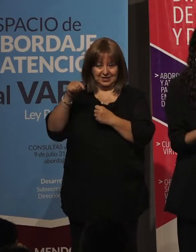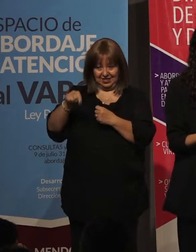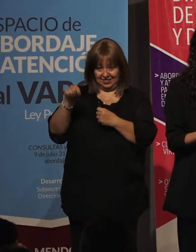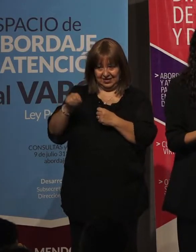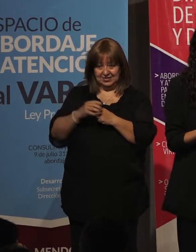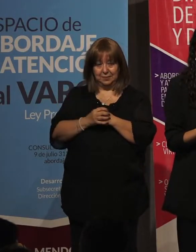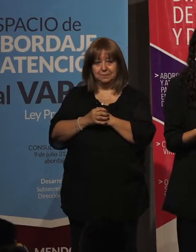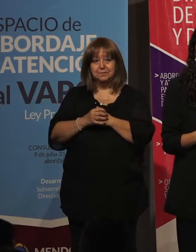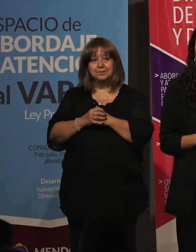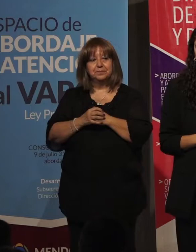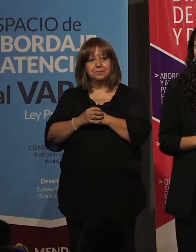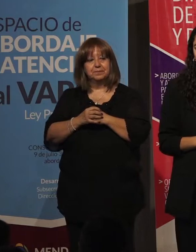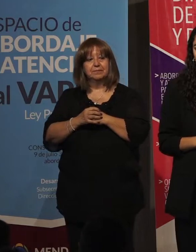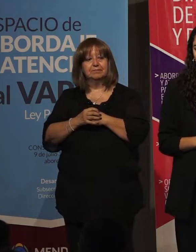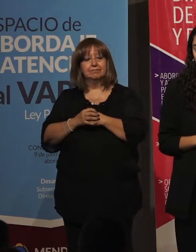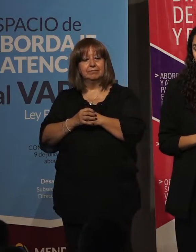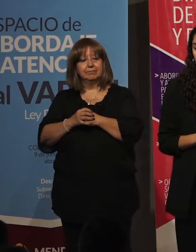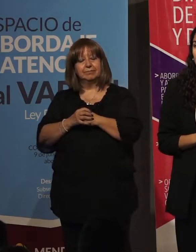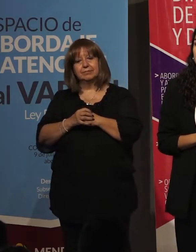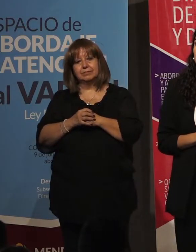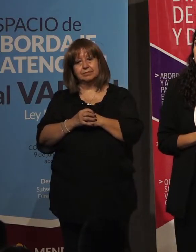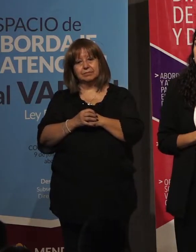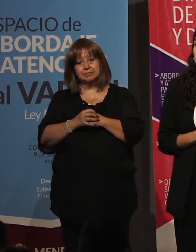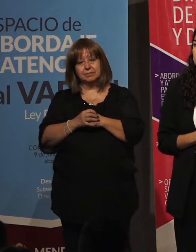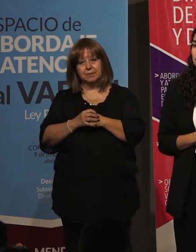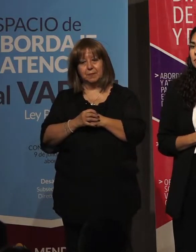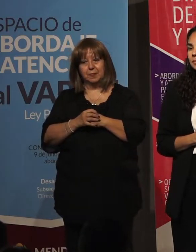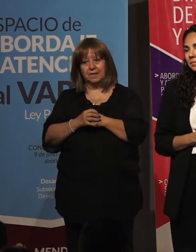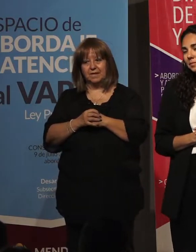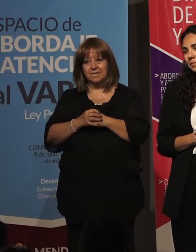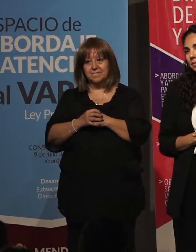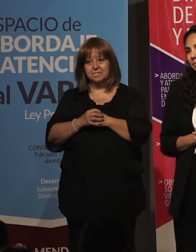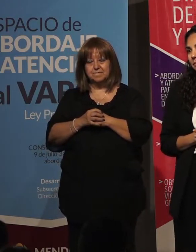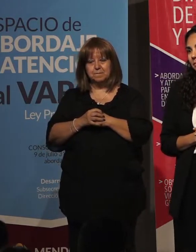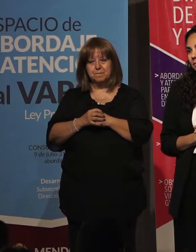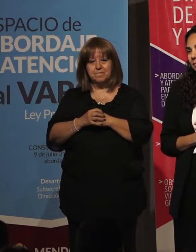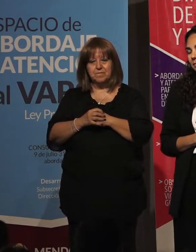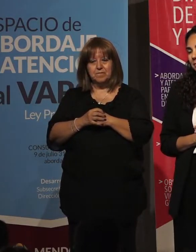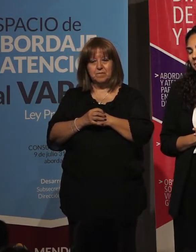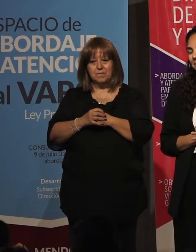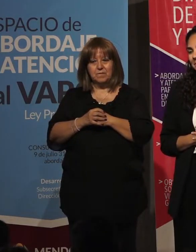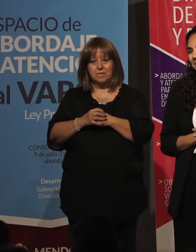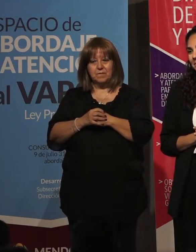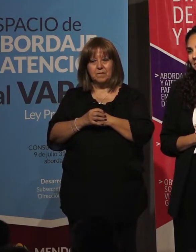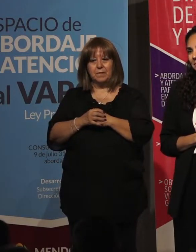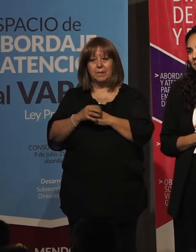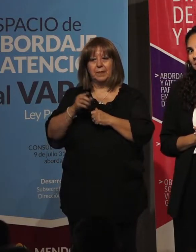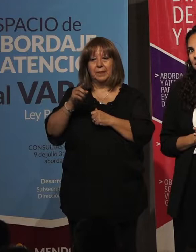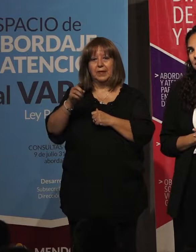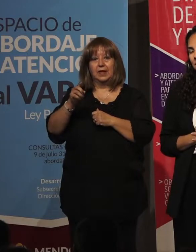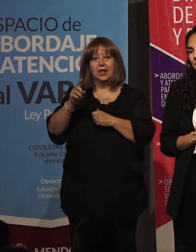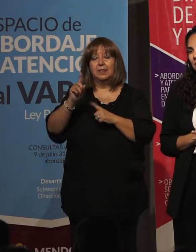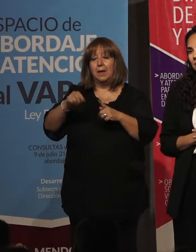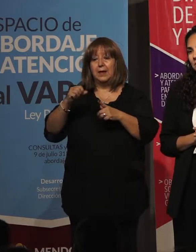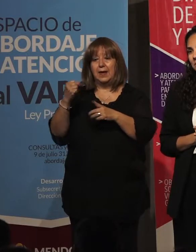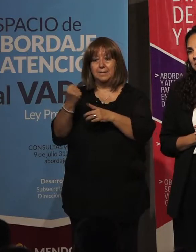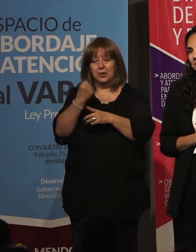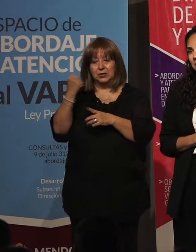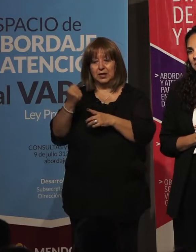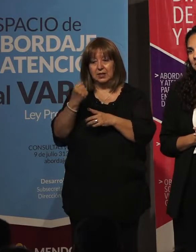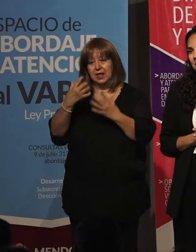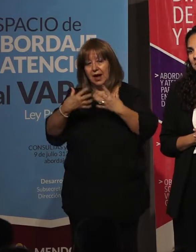de esa víctima. Sí, totalmente. Y además me parece importante